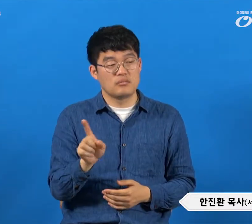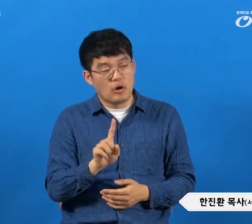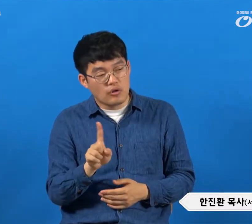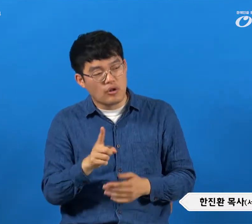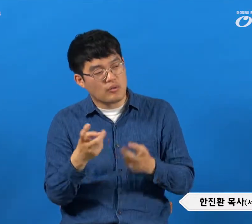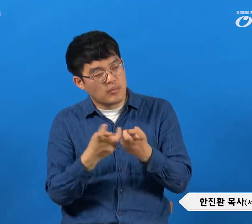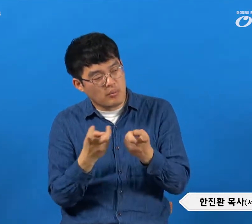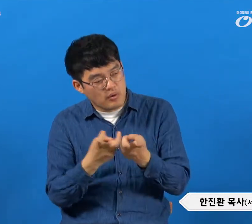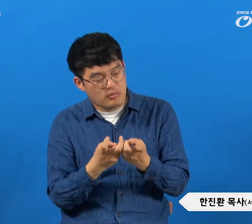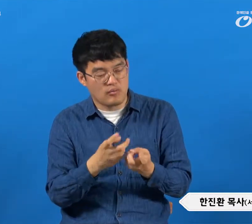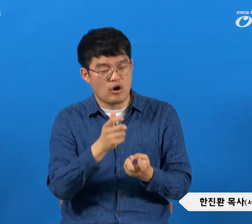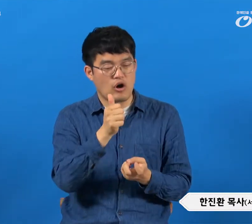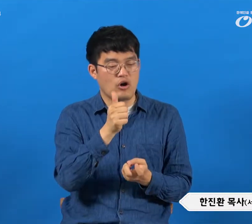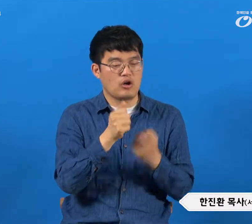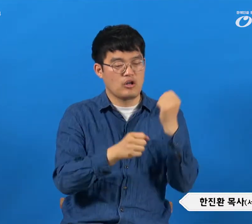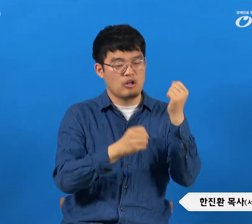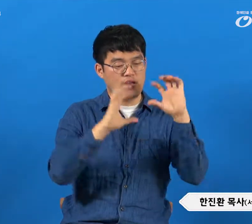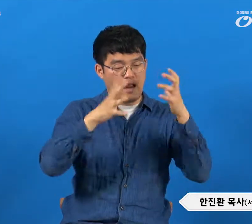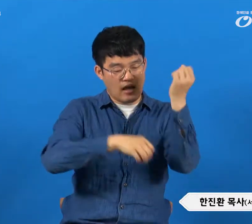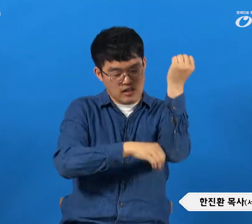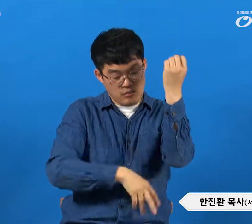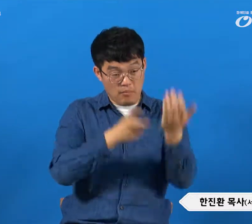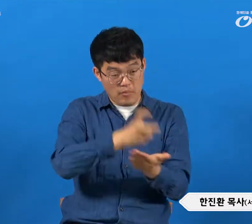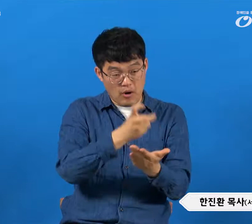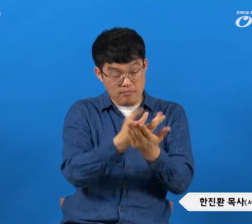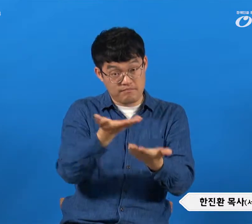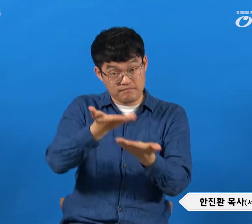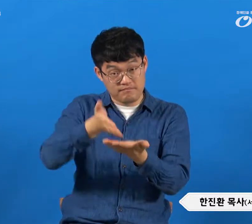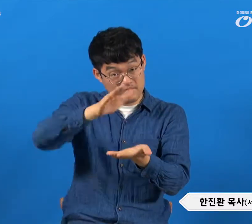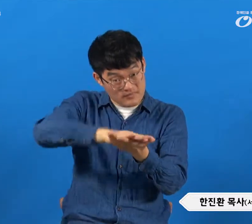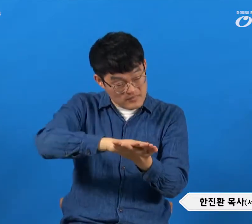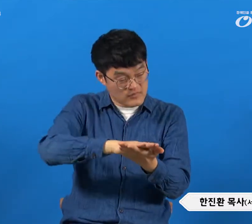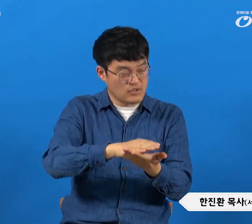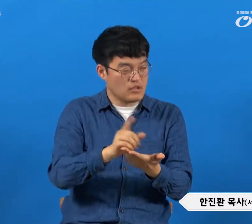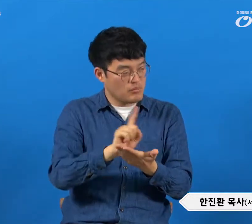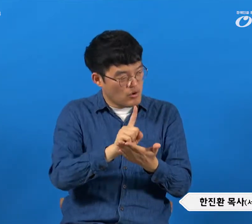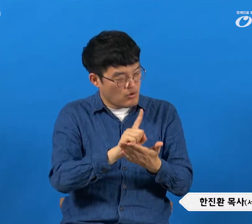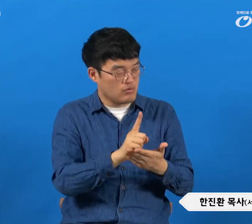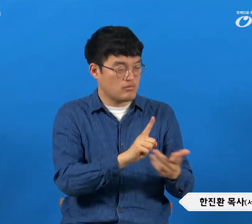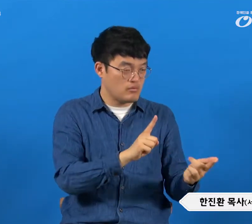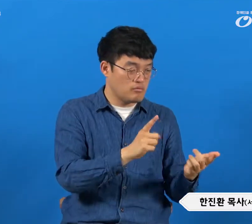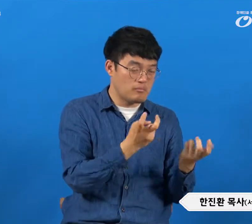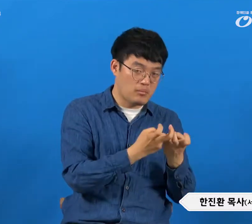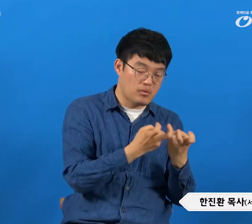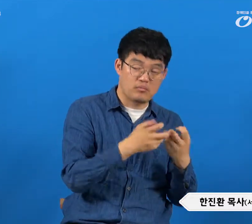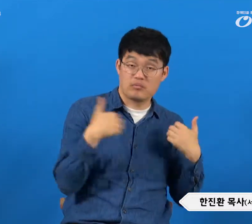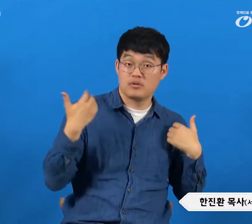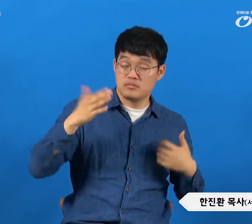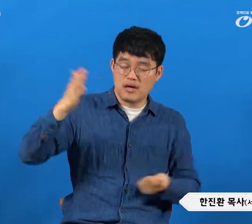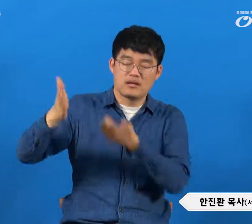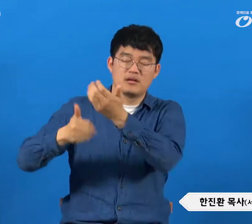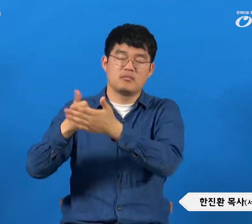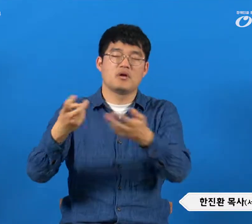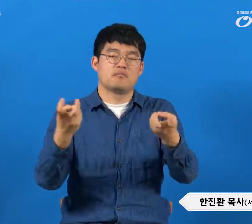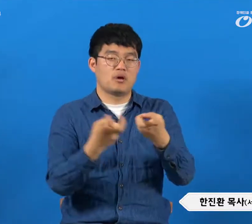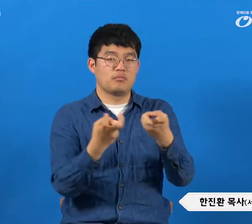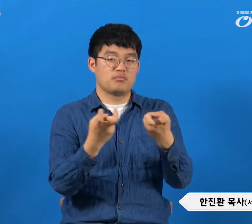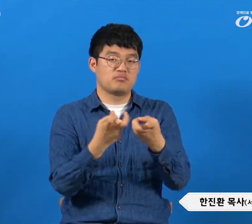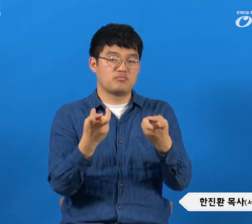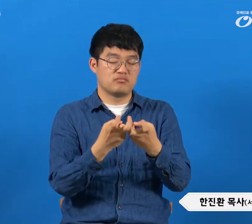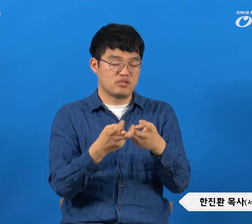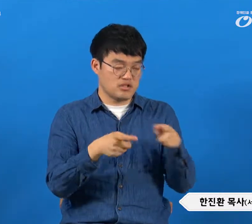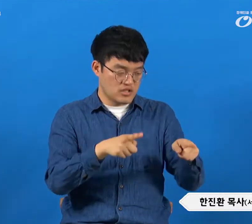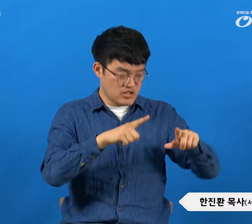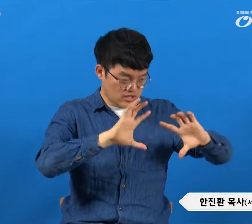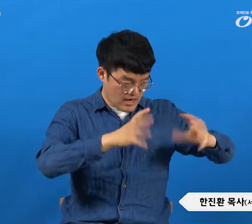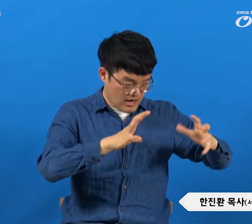내각이 될런지 개헌이 될런지 그건 잘 모릅니다만은 하여튼 하나님의 방법으로 빨리 이 나라가 수습되기를